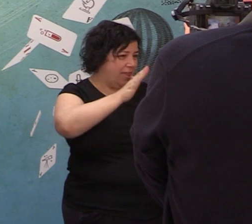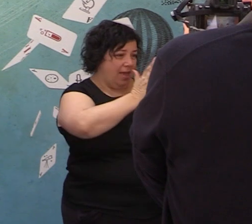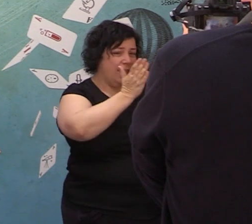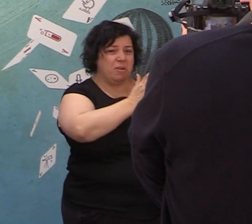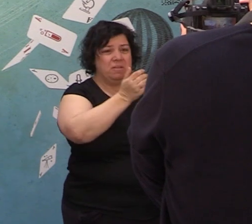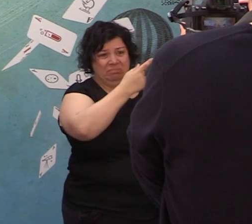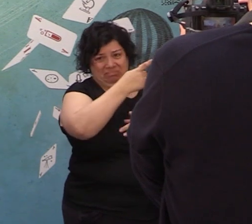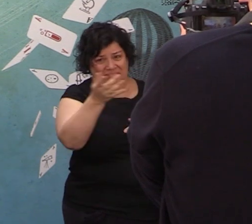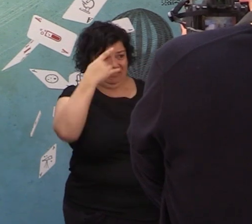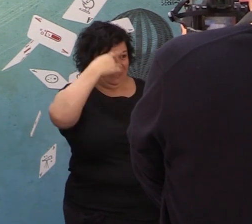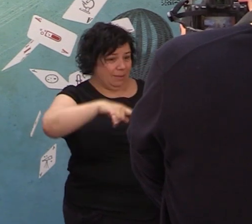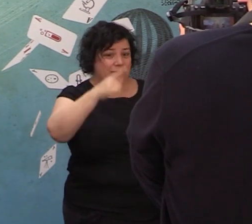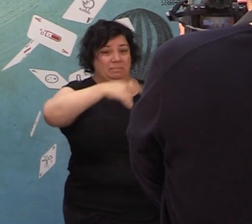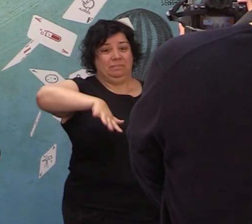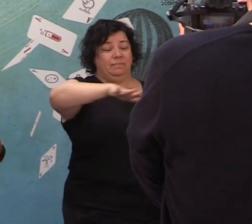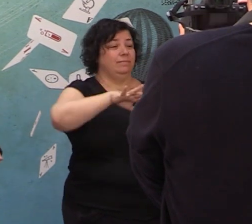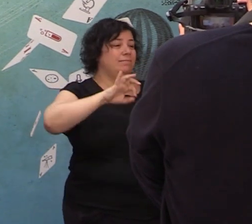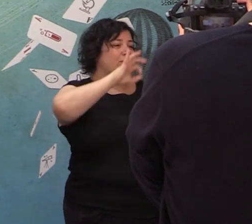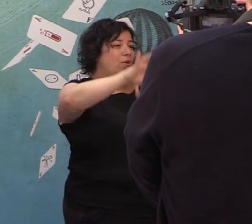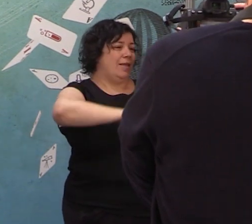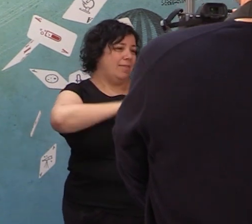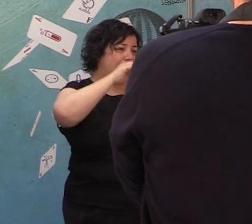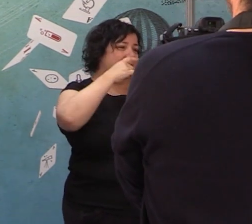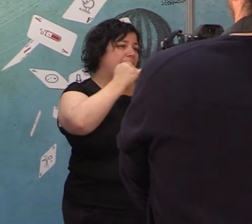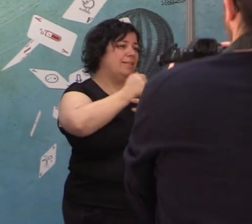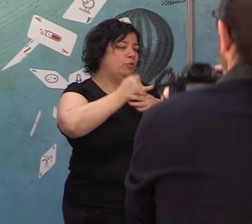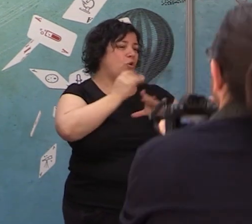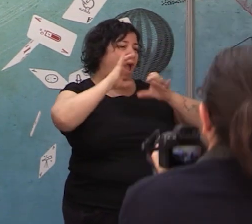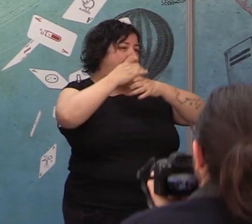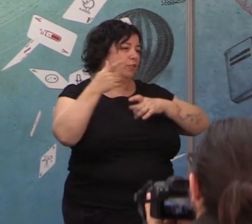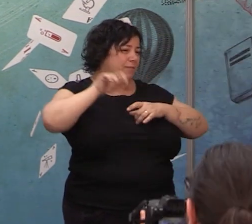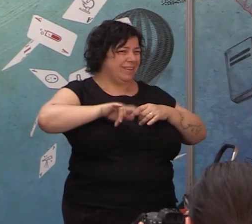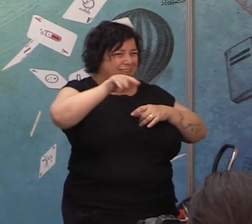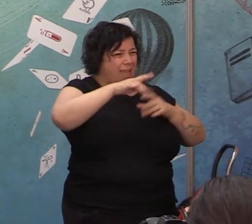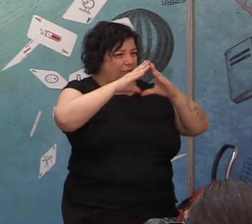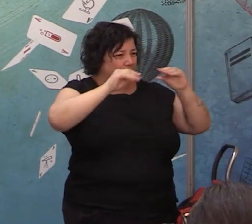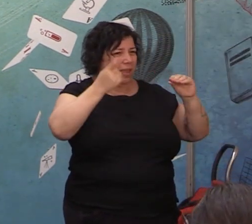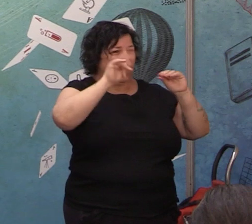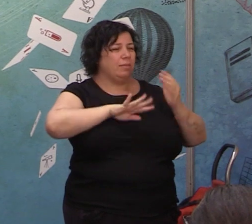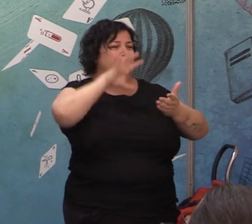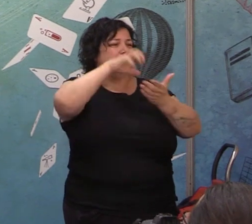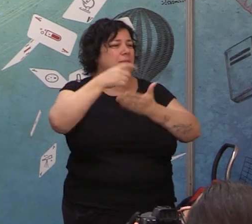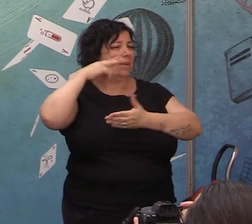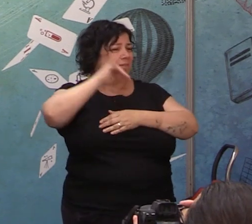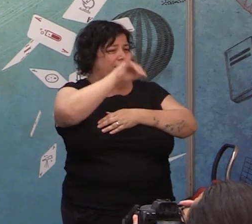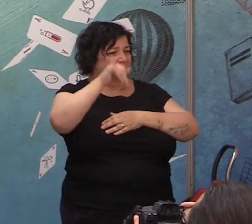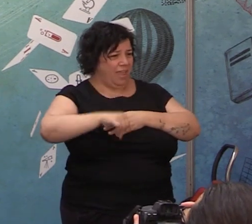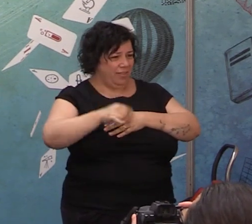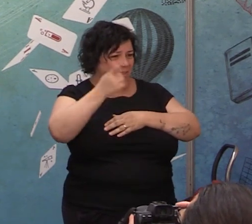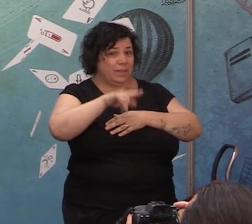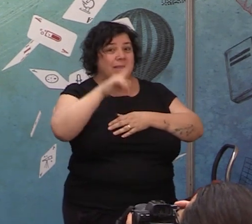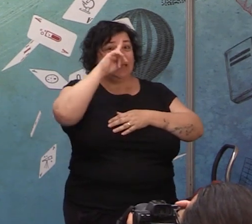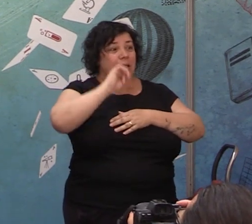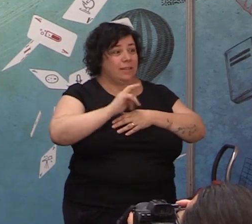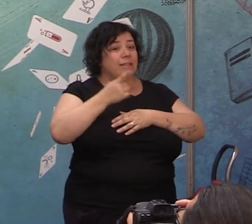Como algunos ya sabréis, este espacio lo organiza cada año el Instituto de Astrofísica de Andalucía y la Estación Experimental del CIDIN, y este